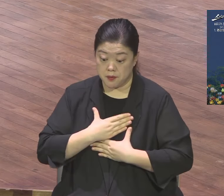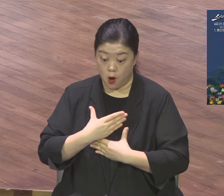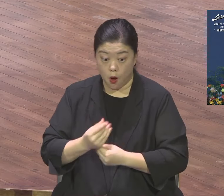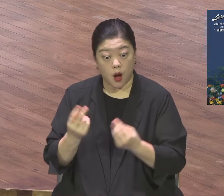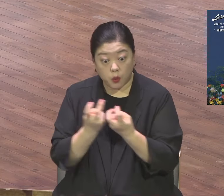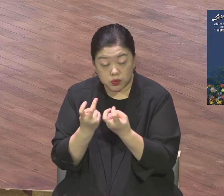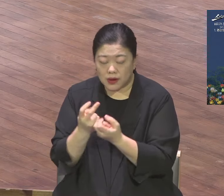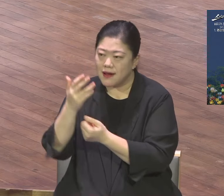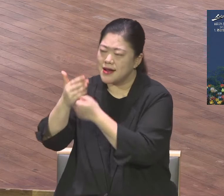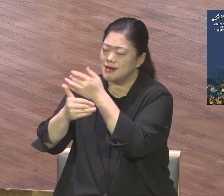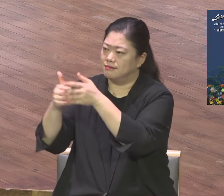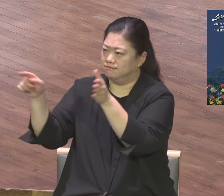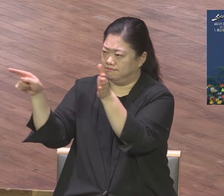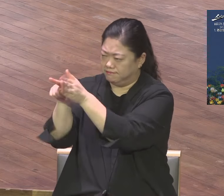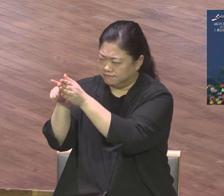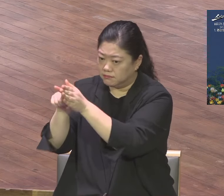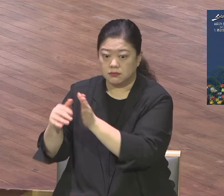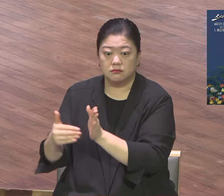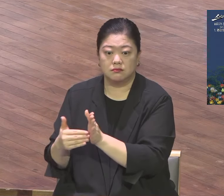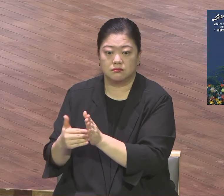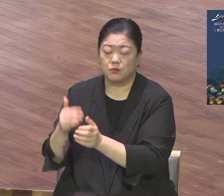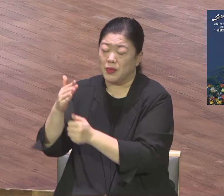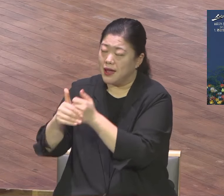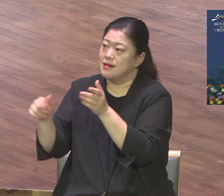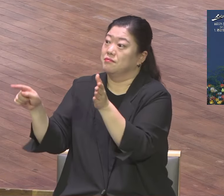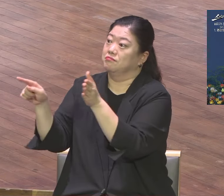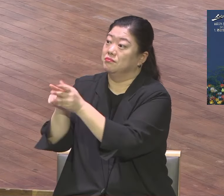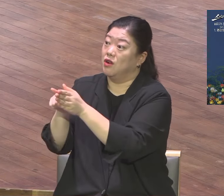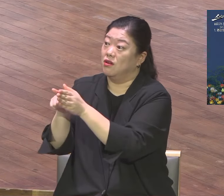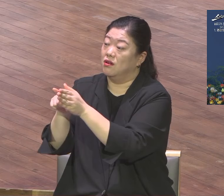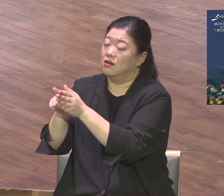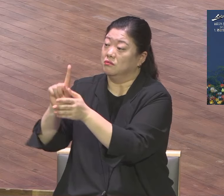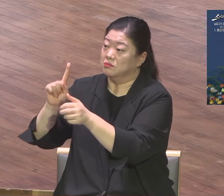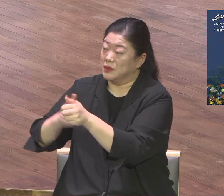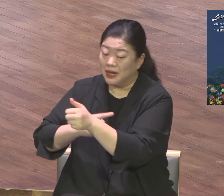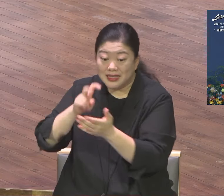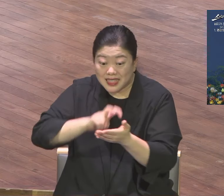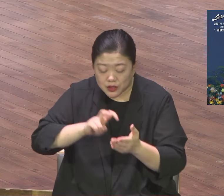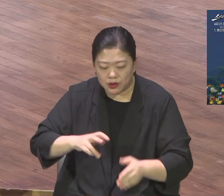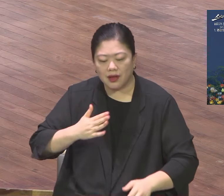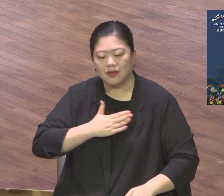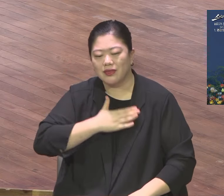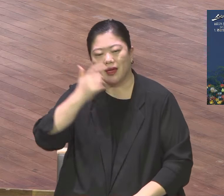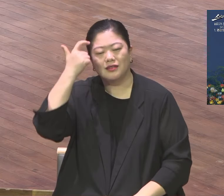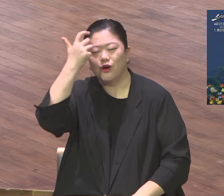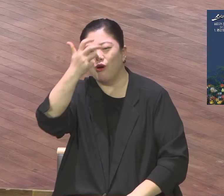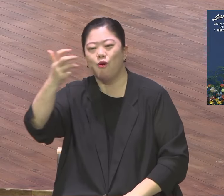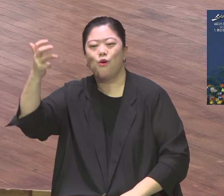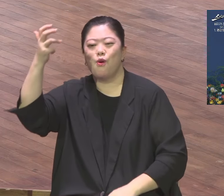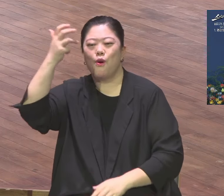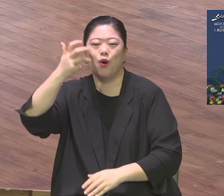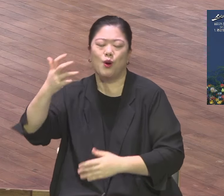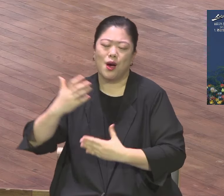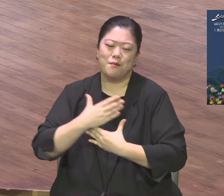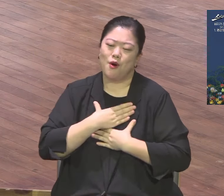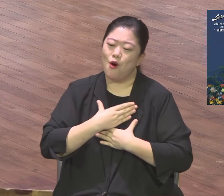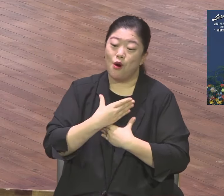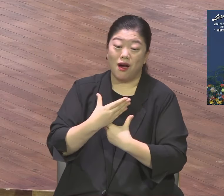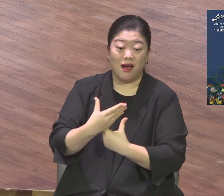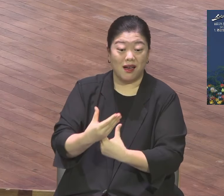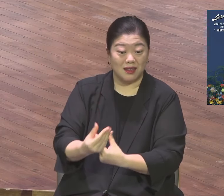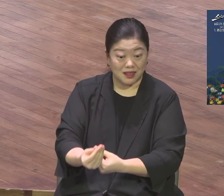겁니다. 하나님이 주셔야 돼요. 하나님 내 영혼 평안해. 내 영혼